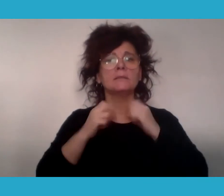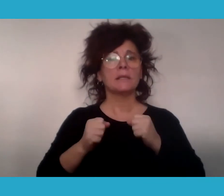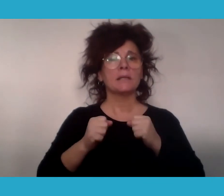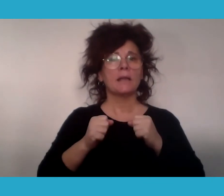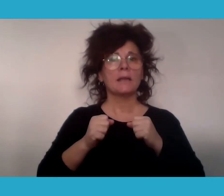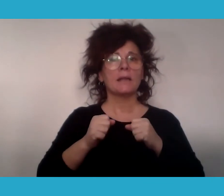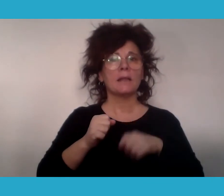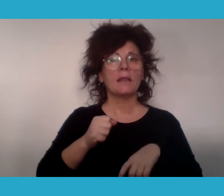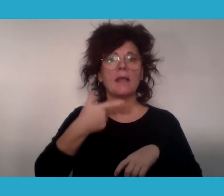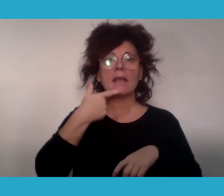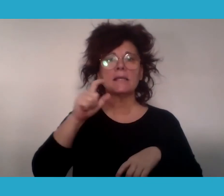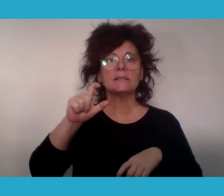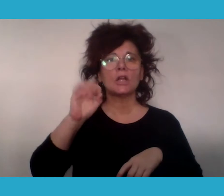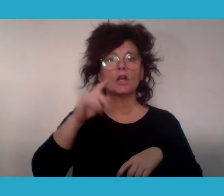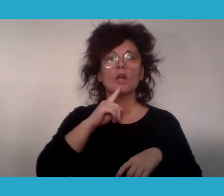tiene otro